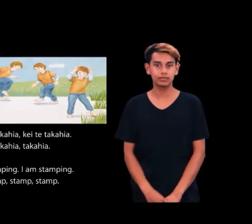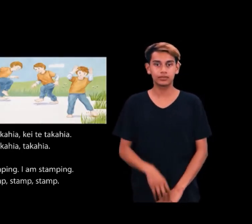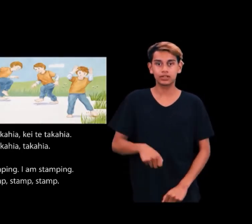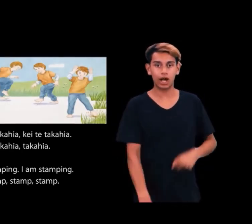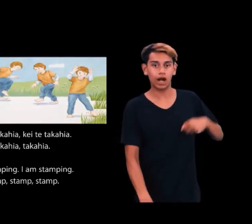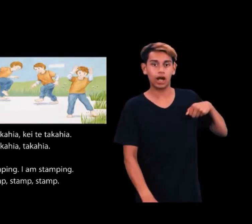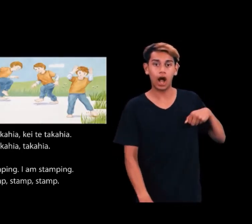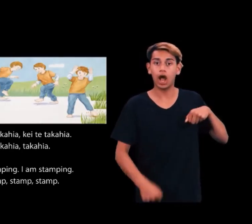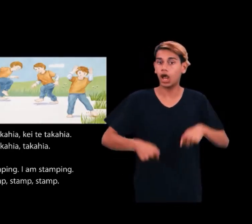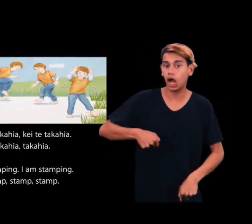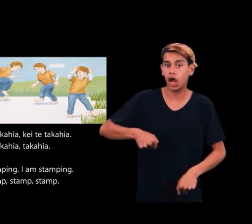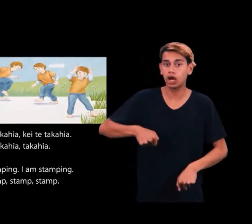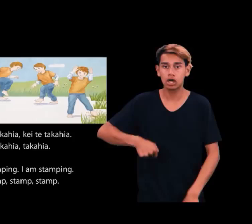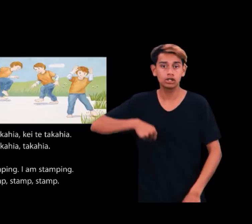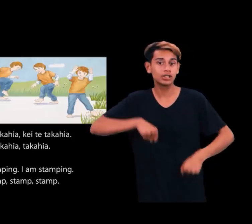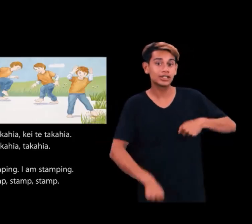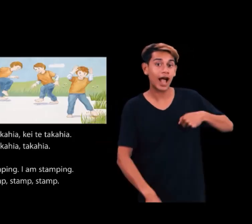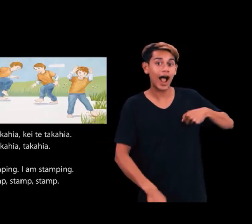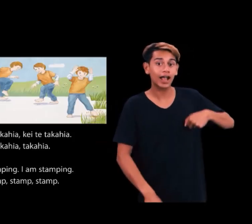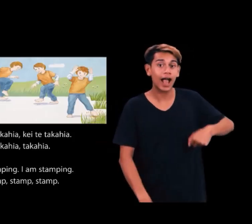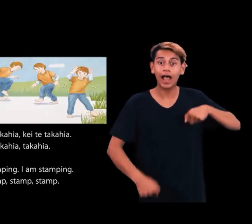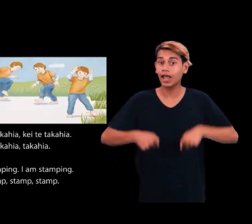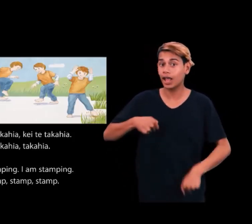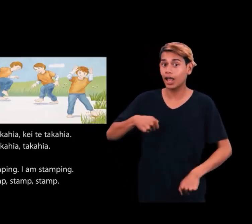Kei te takahia, kei te takahia,